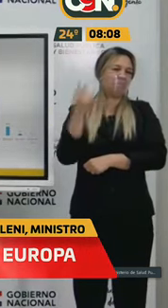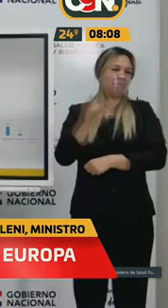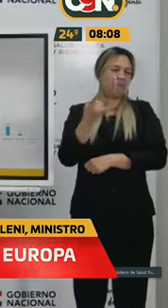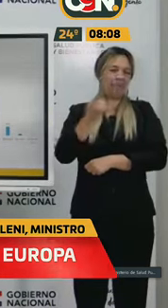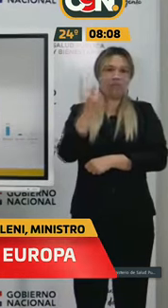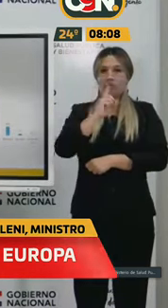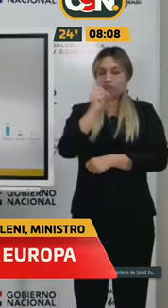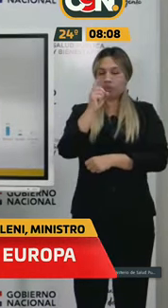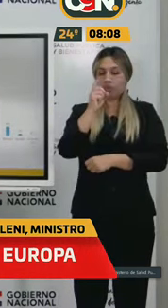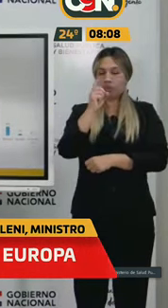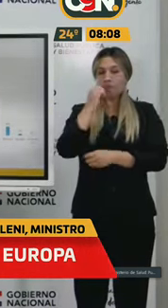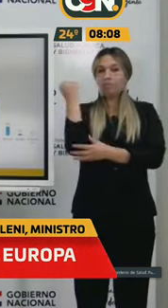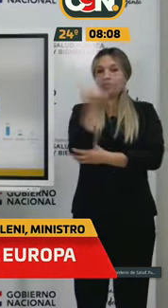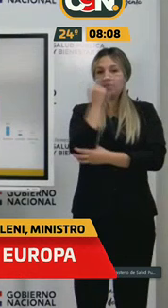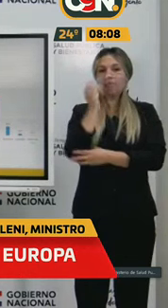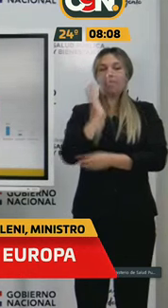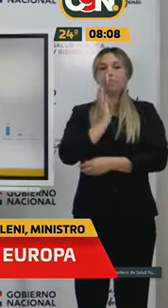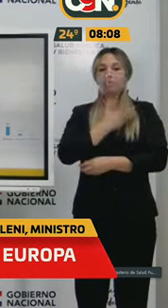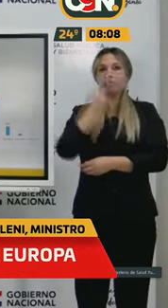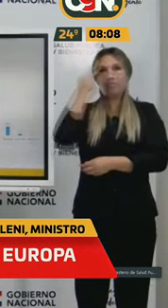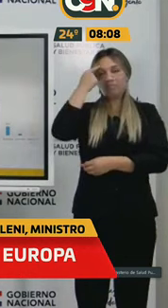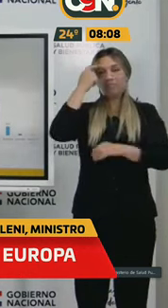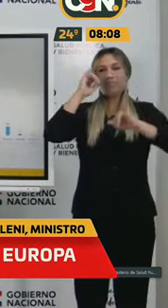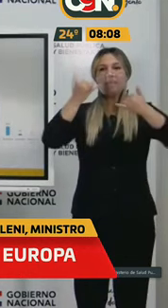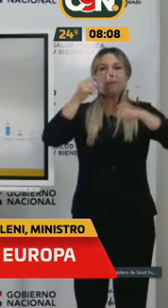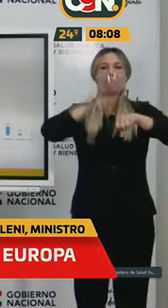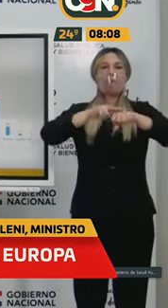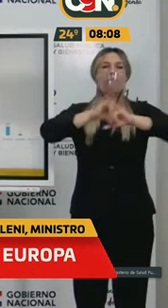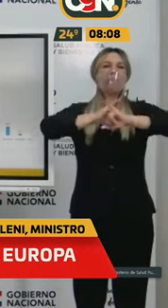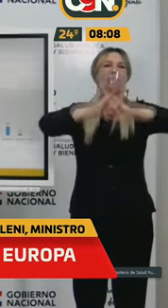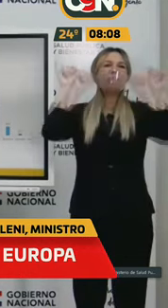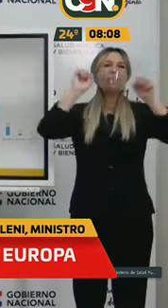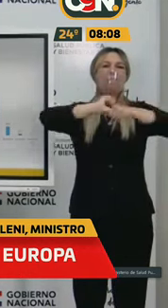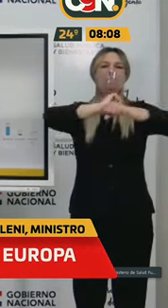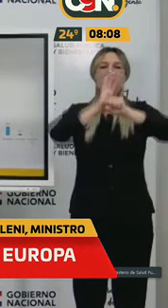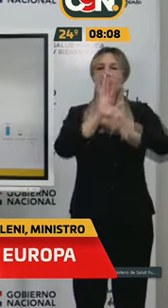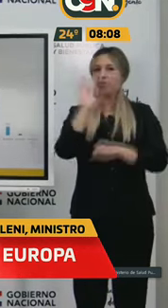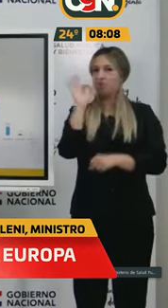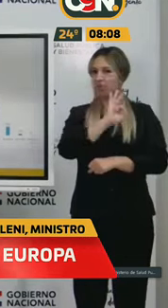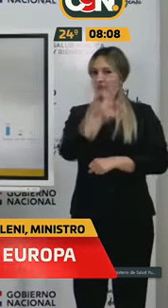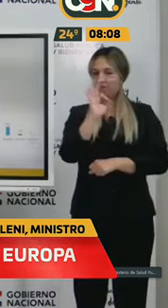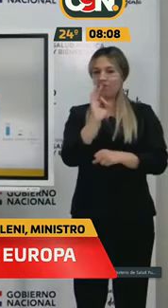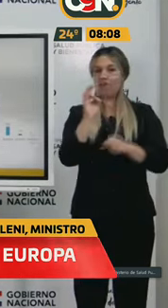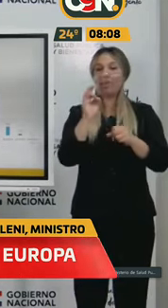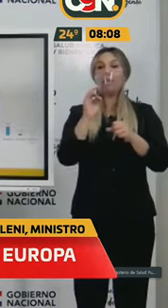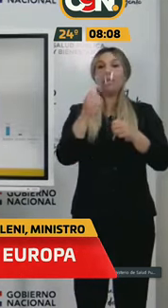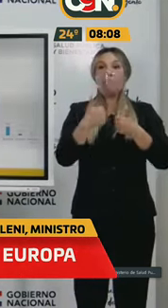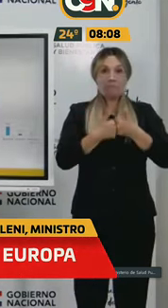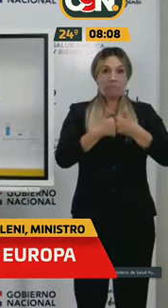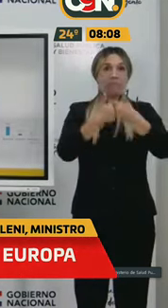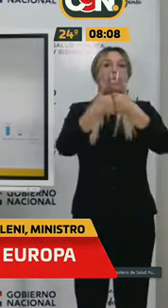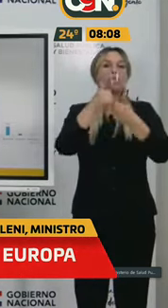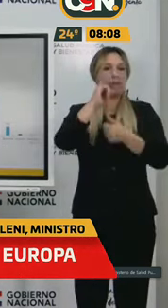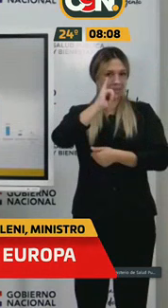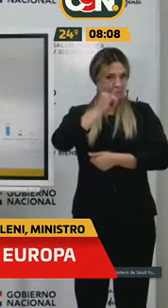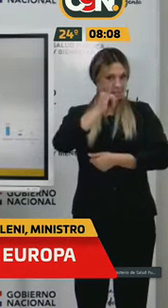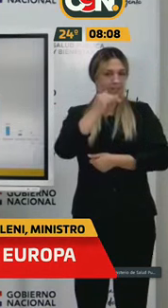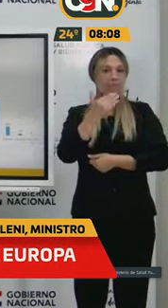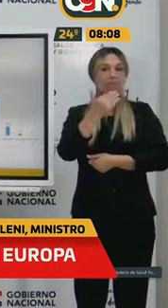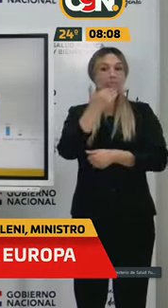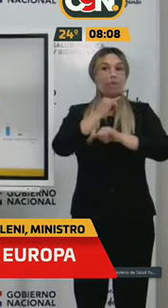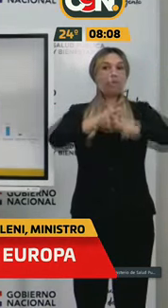despojarnos de cualquier tipo de aire de triunfalismo. El hecho de que las cosas hayan mejorado en un momento dado y que estemos en un momento